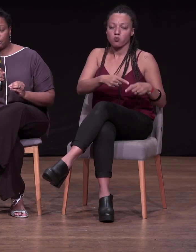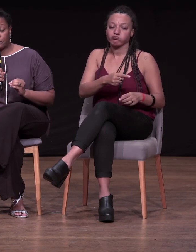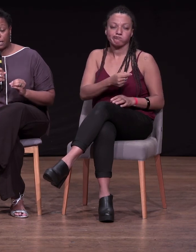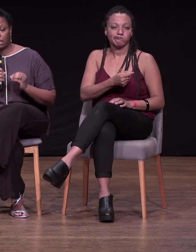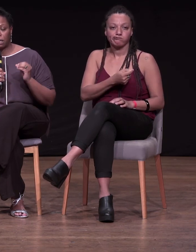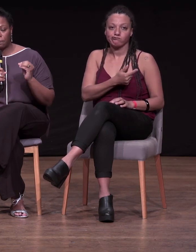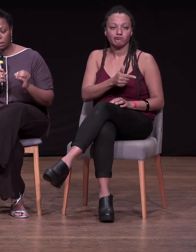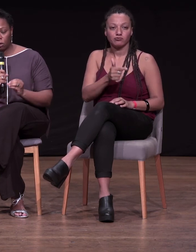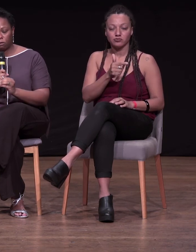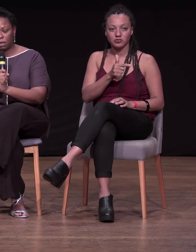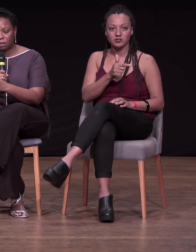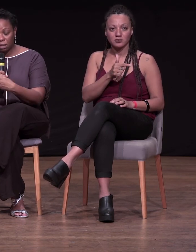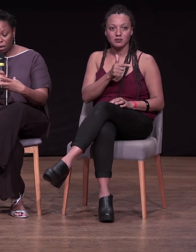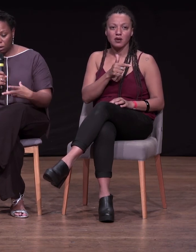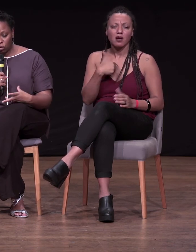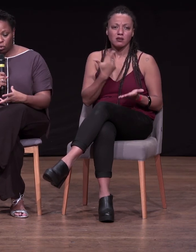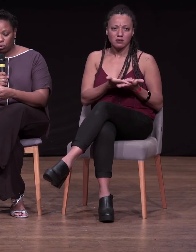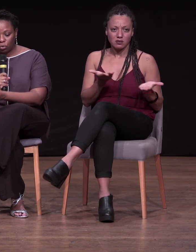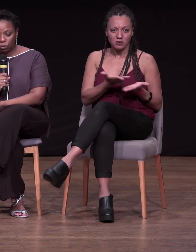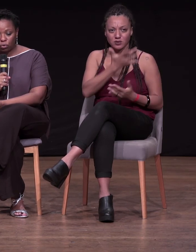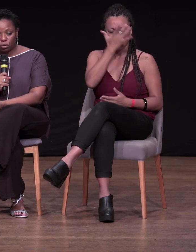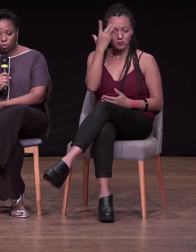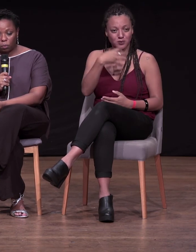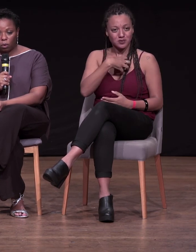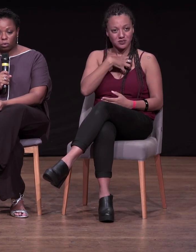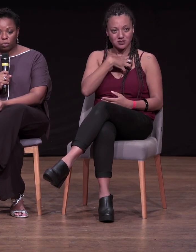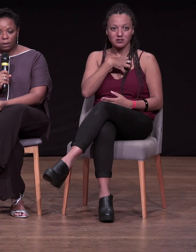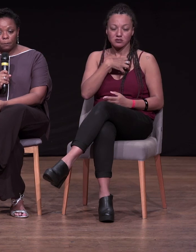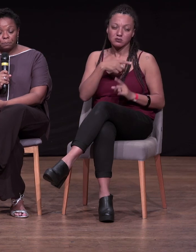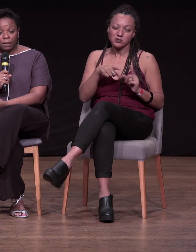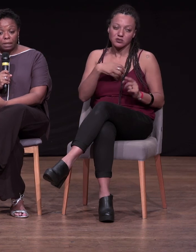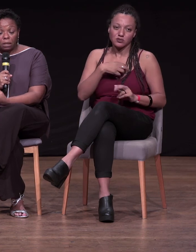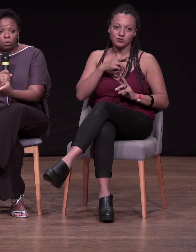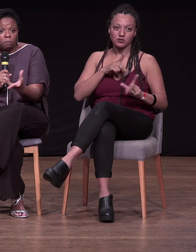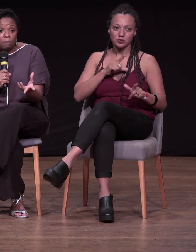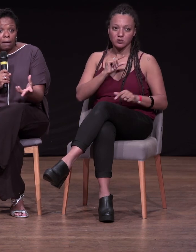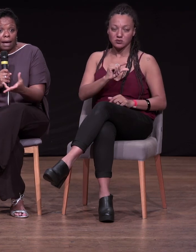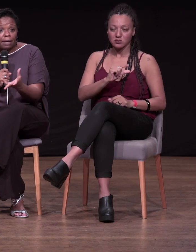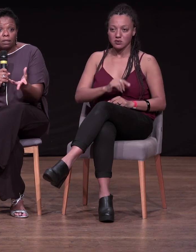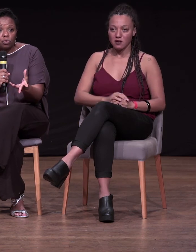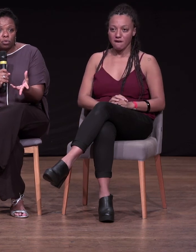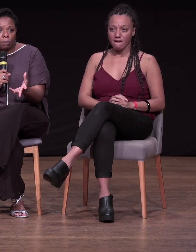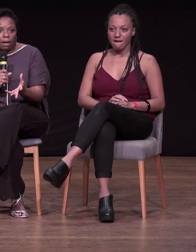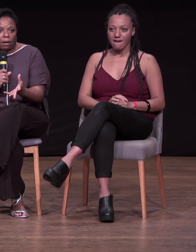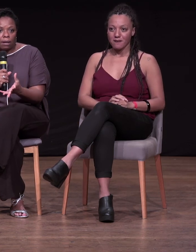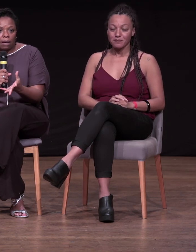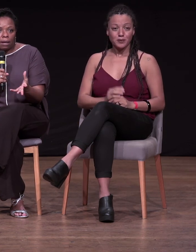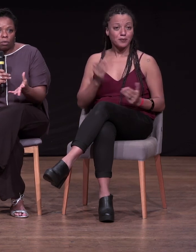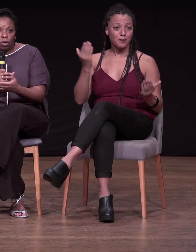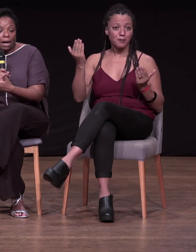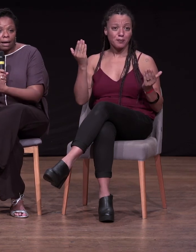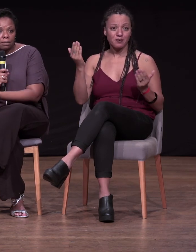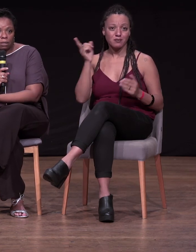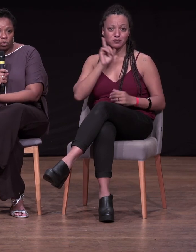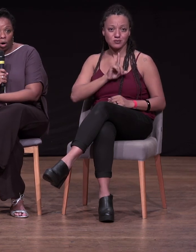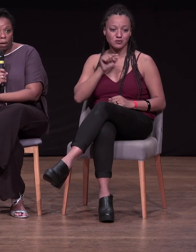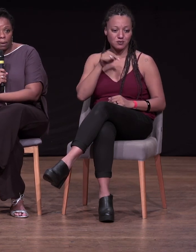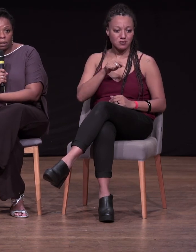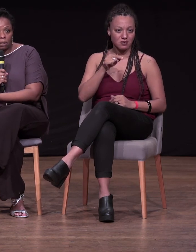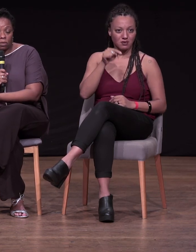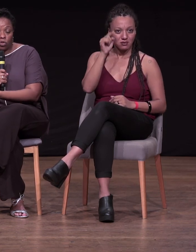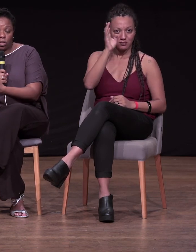ainda sentem, mas talvez de outro modo. Então, é isso, é olhar